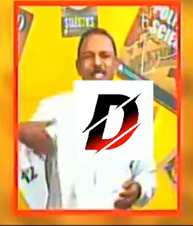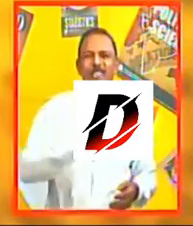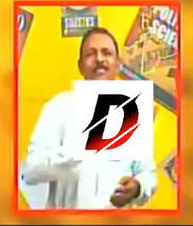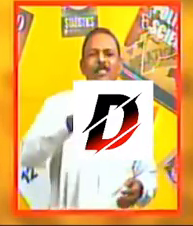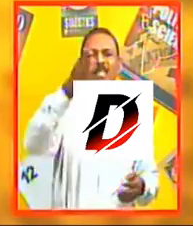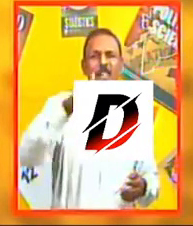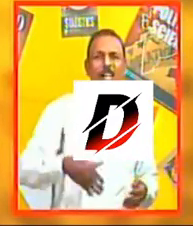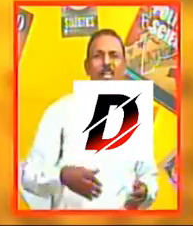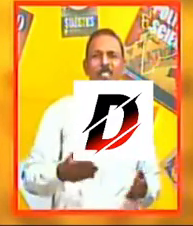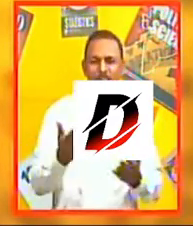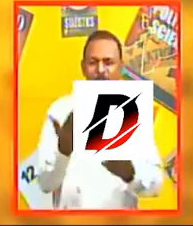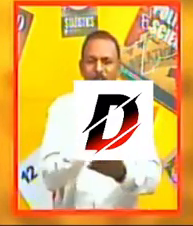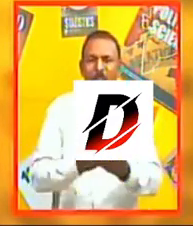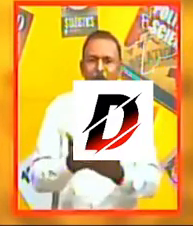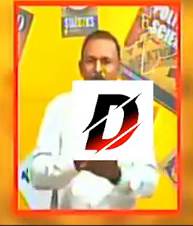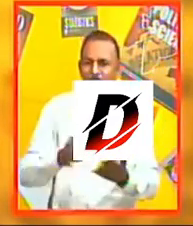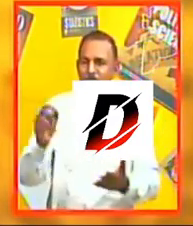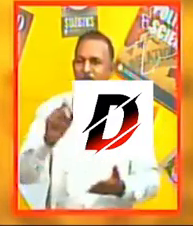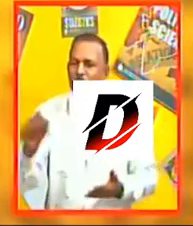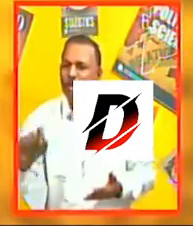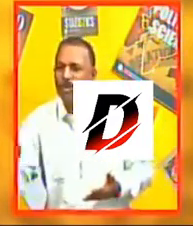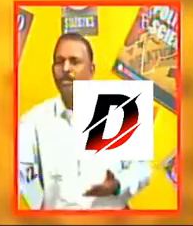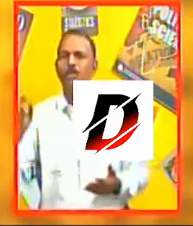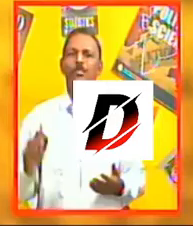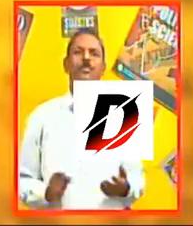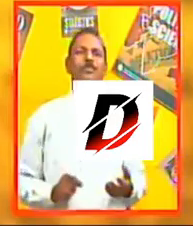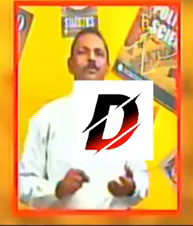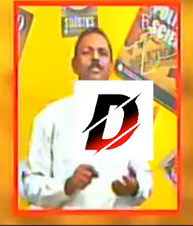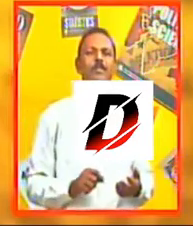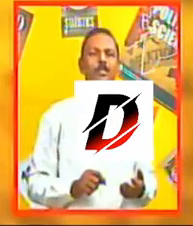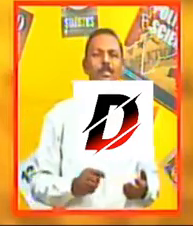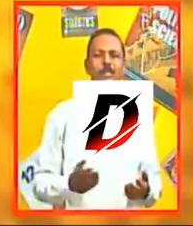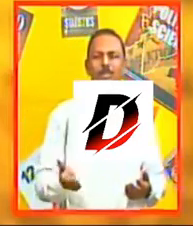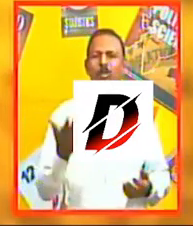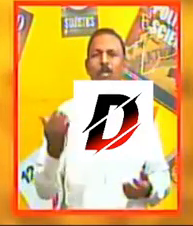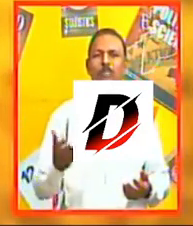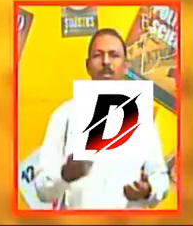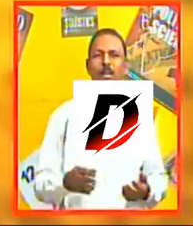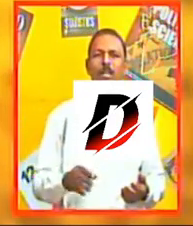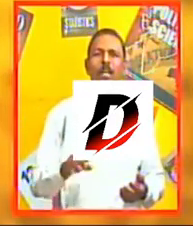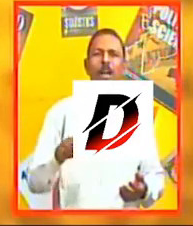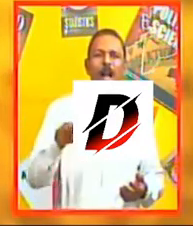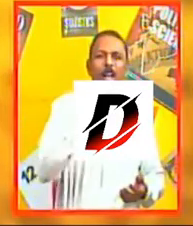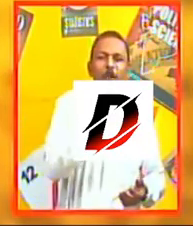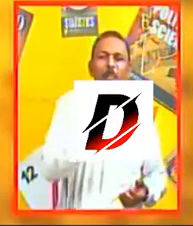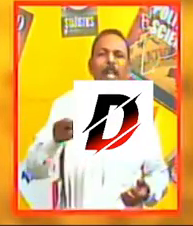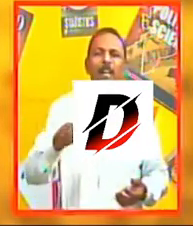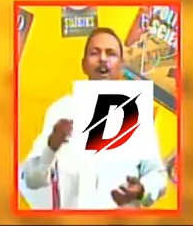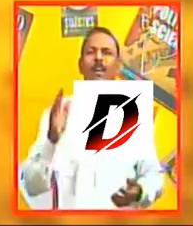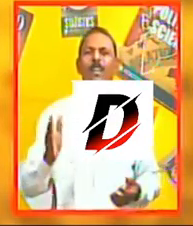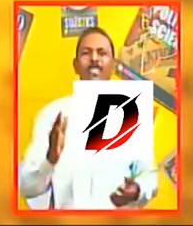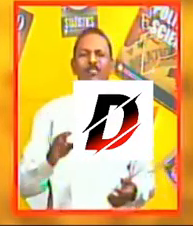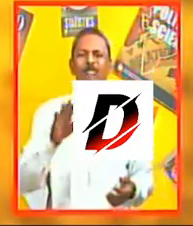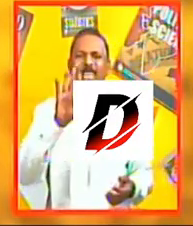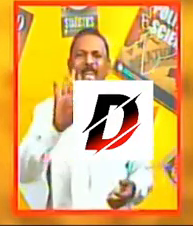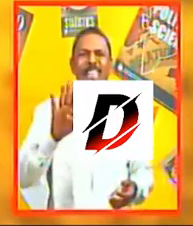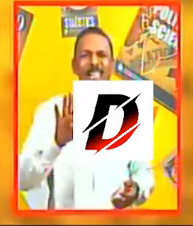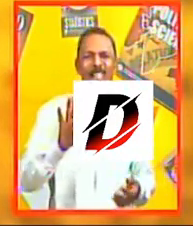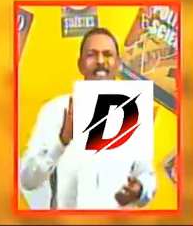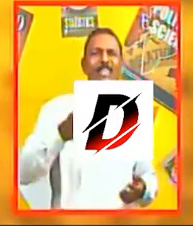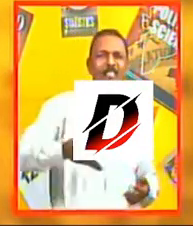4 திசைகளை நாம இங்க வரைபடத்தில குறிச்சு புட்டோம். சொல்லுங்க பார்ப்போம்,